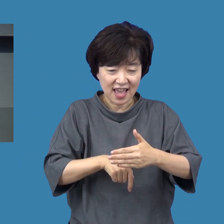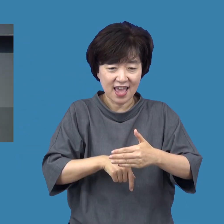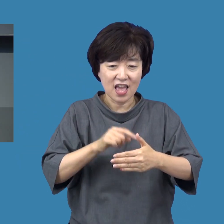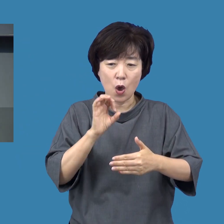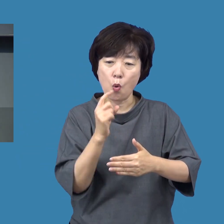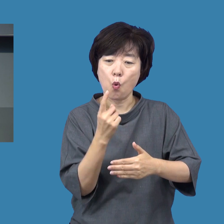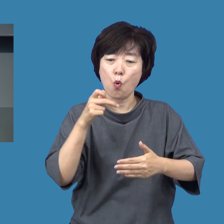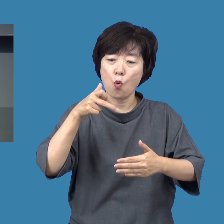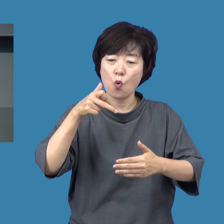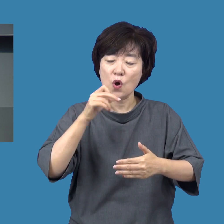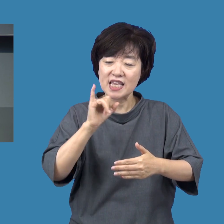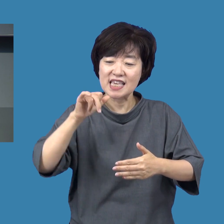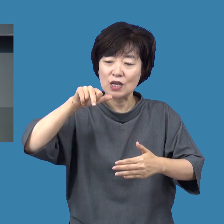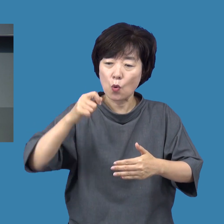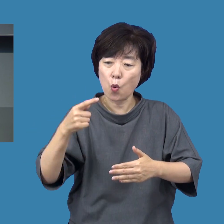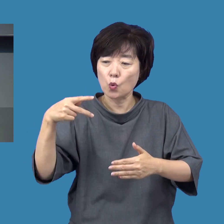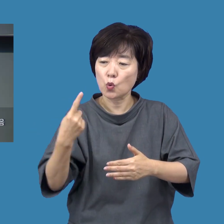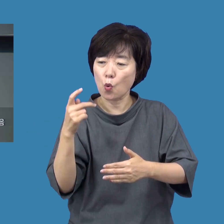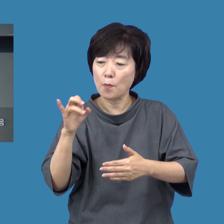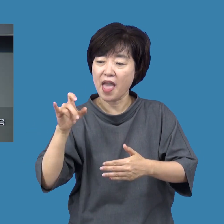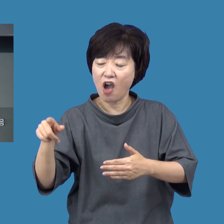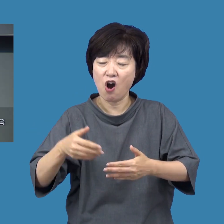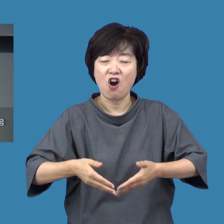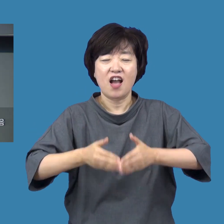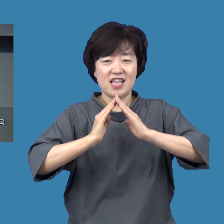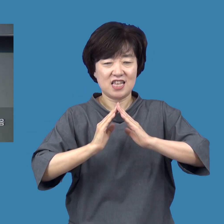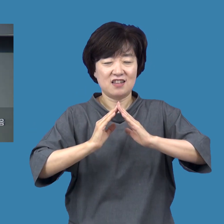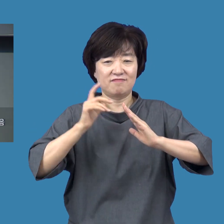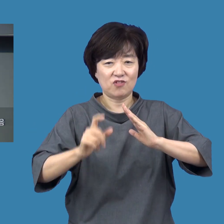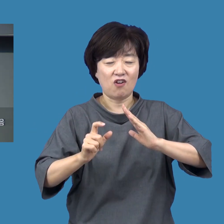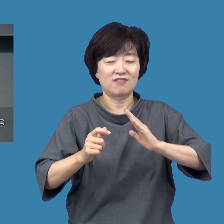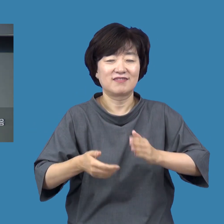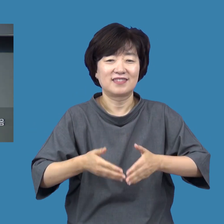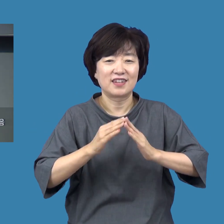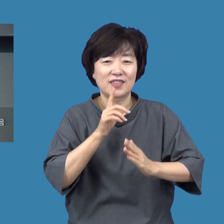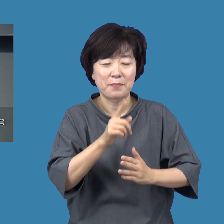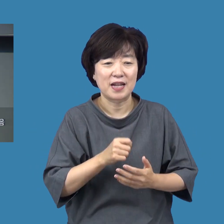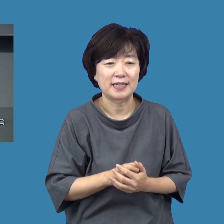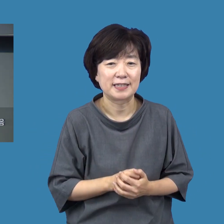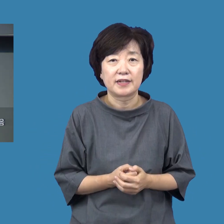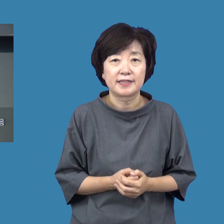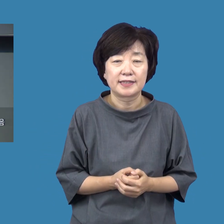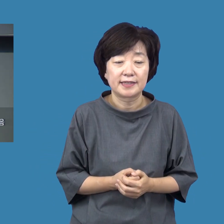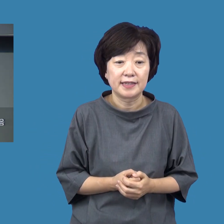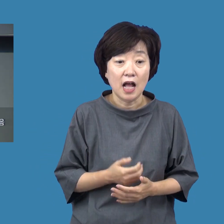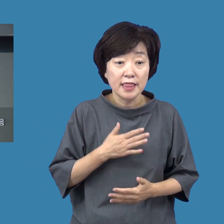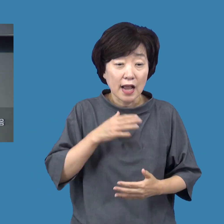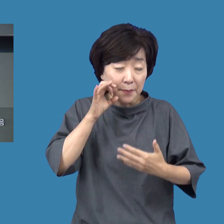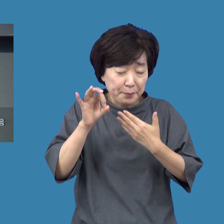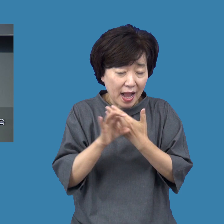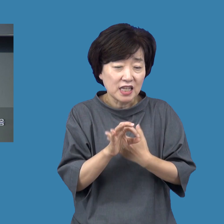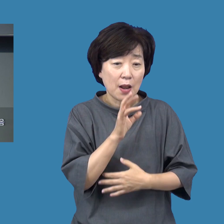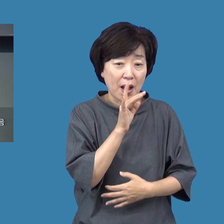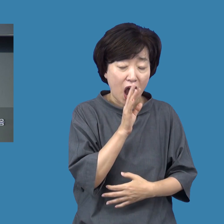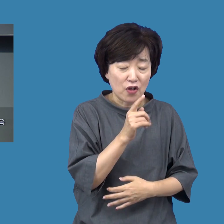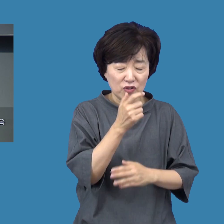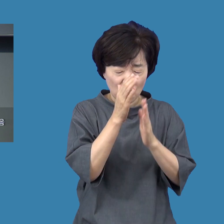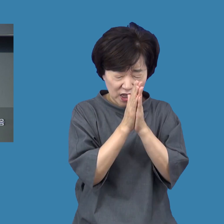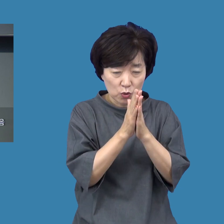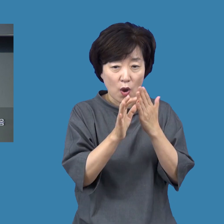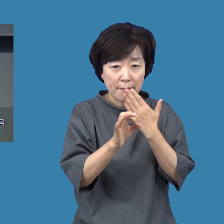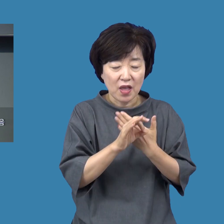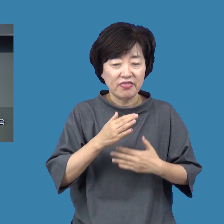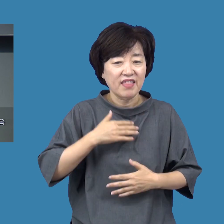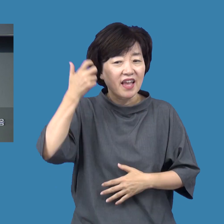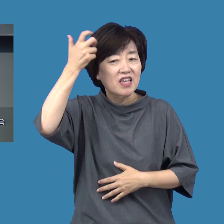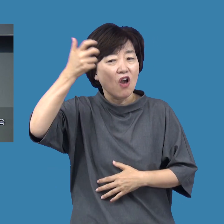거야. 아멘. 어서 14절. 자, 시작. 내가 만일 방언으로 기도하면 나의 영이